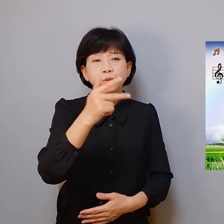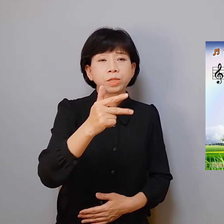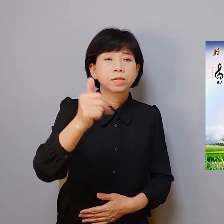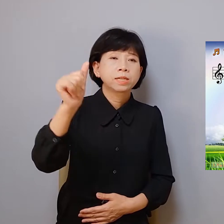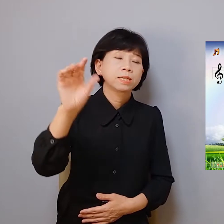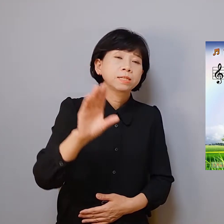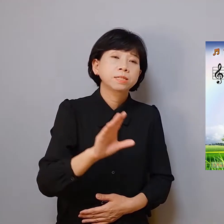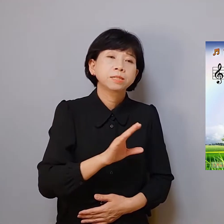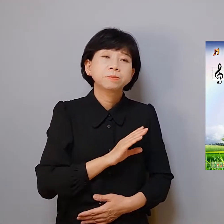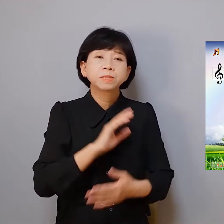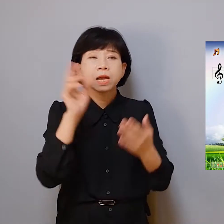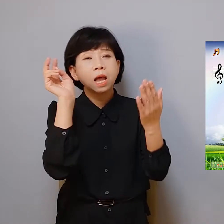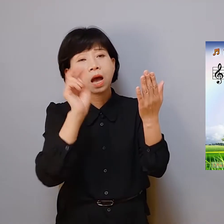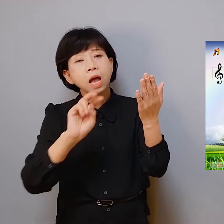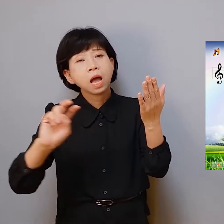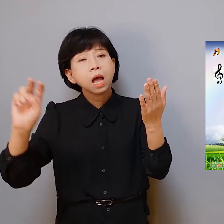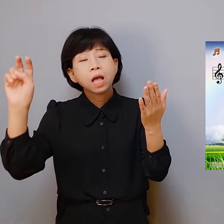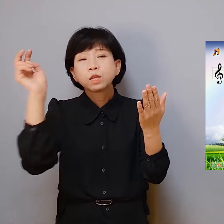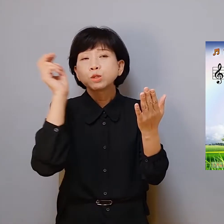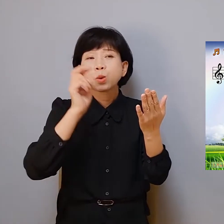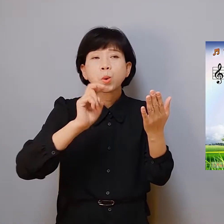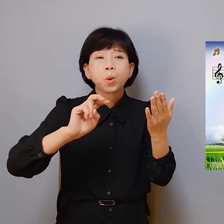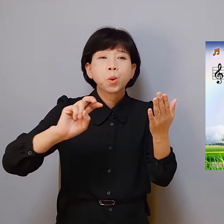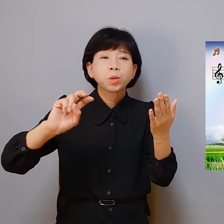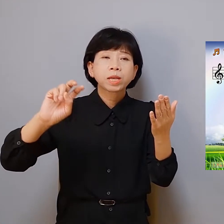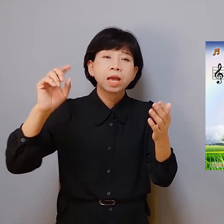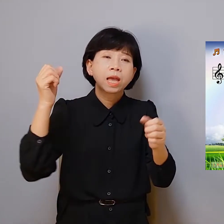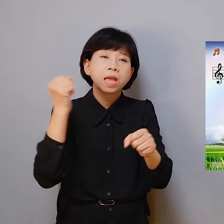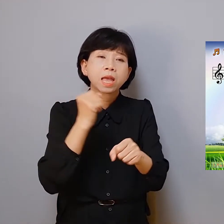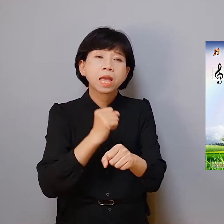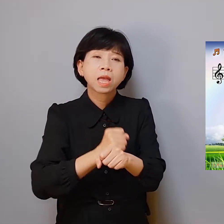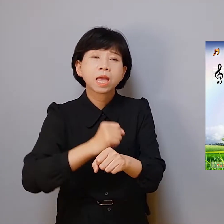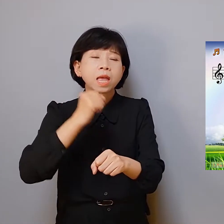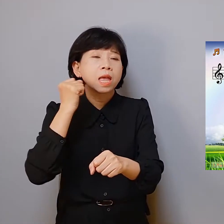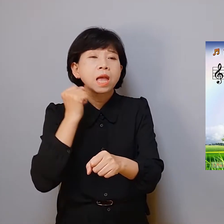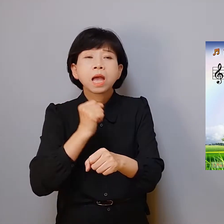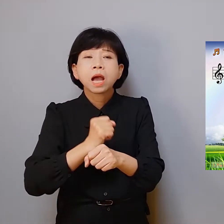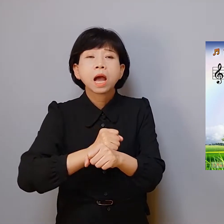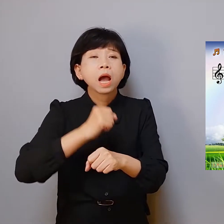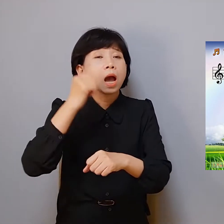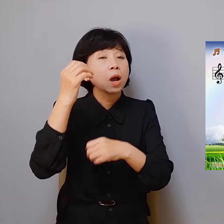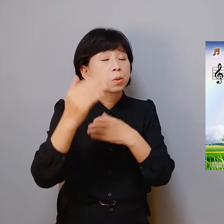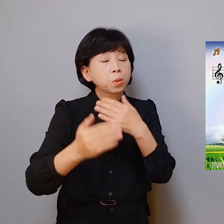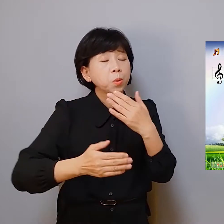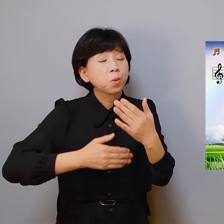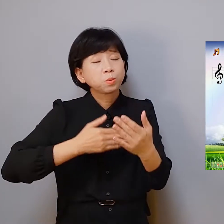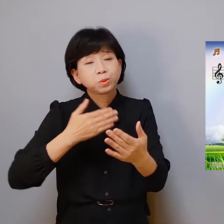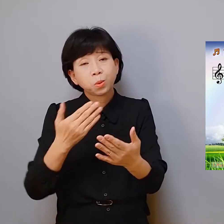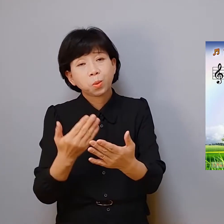오셔서 주 이름 찬송케